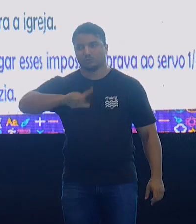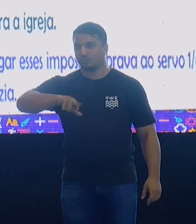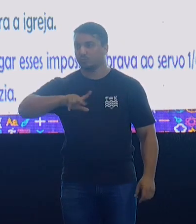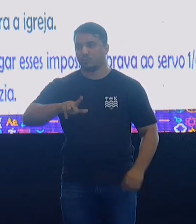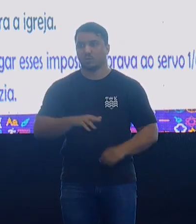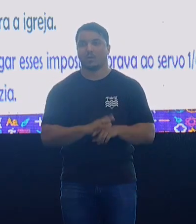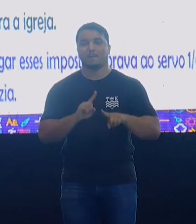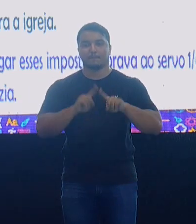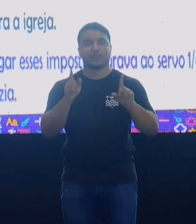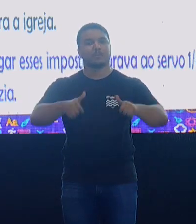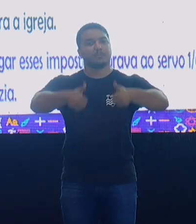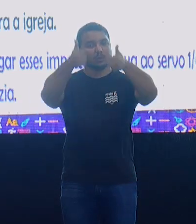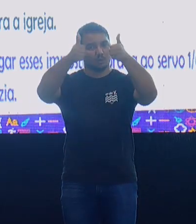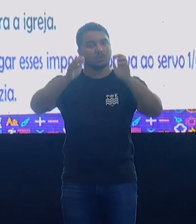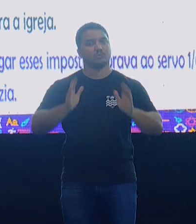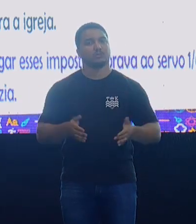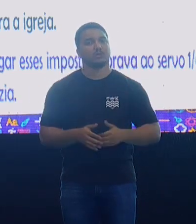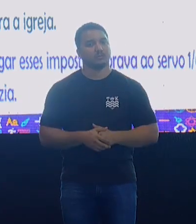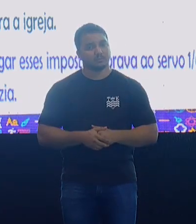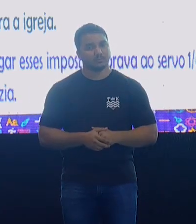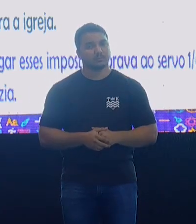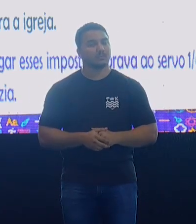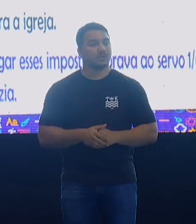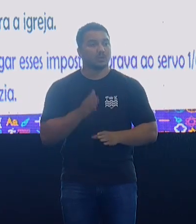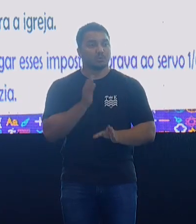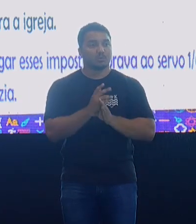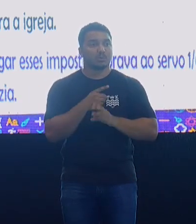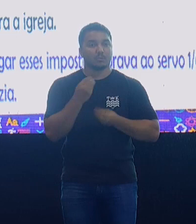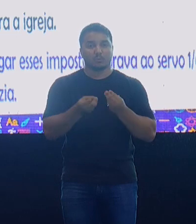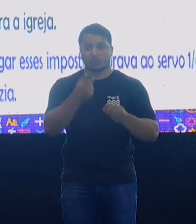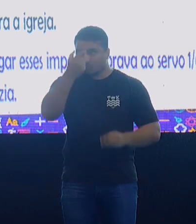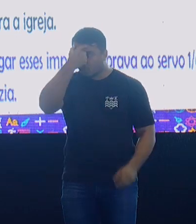mas já melhorou um bocado. É esse trabalho